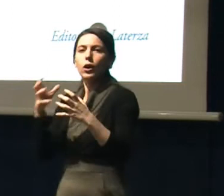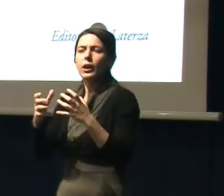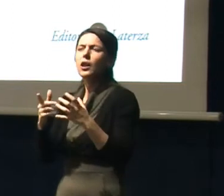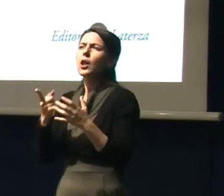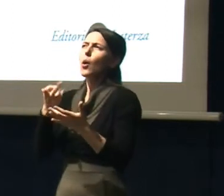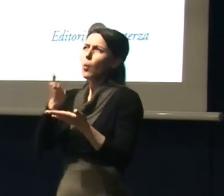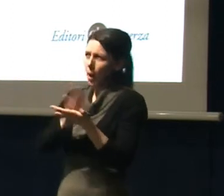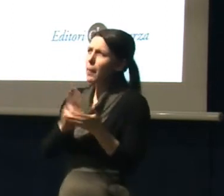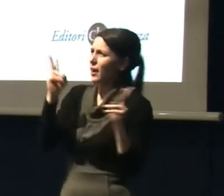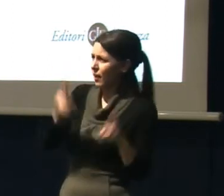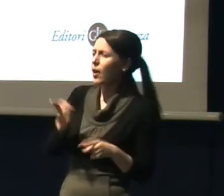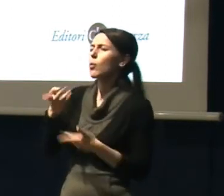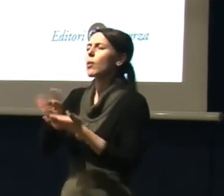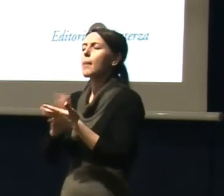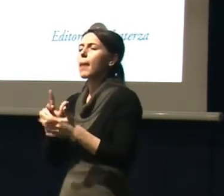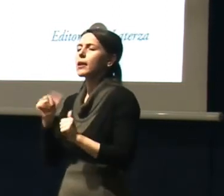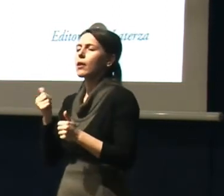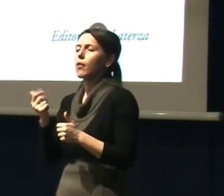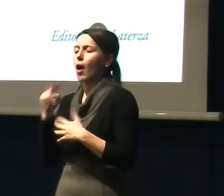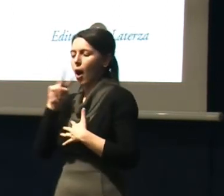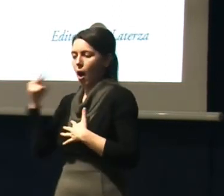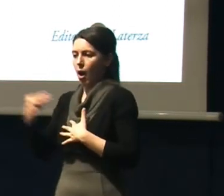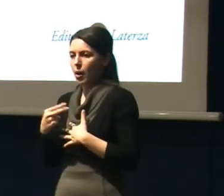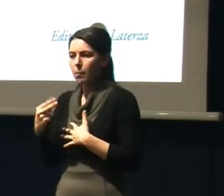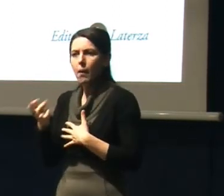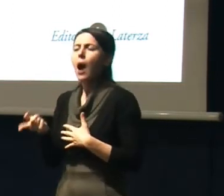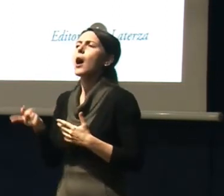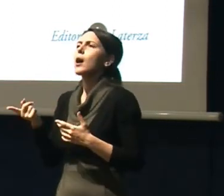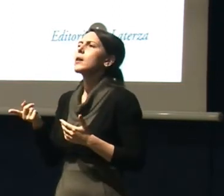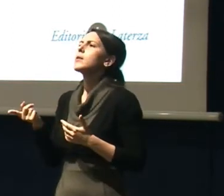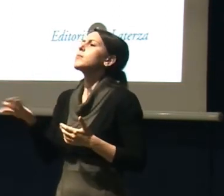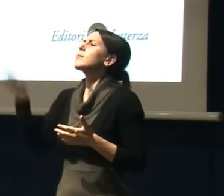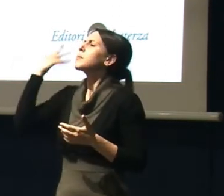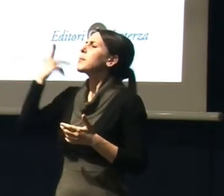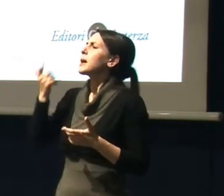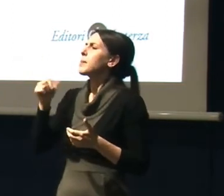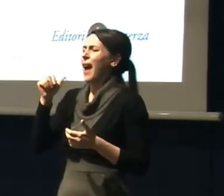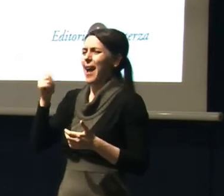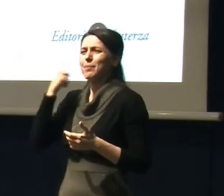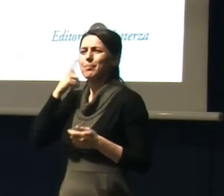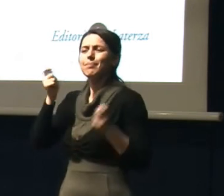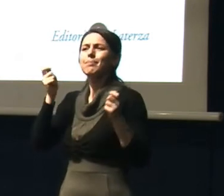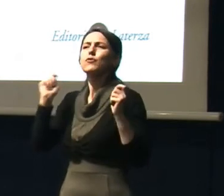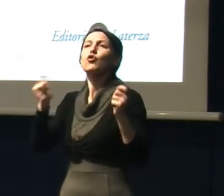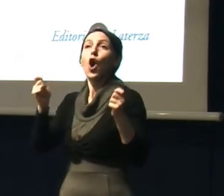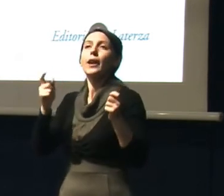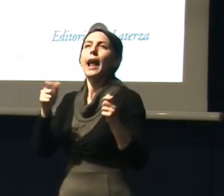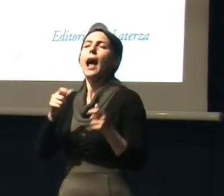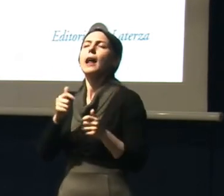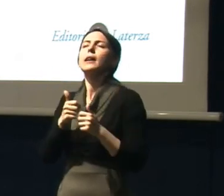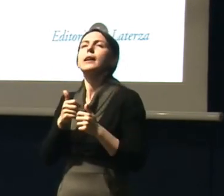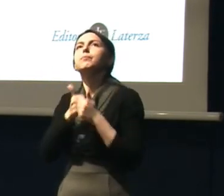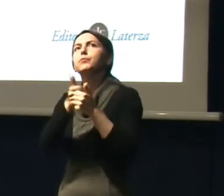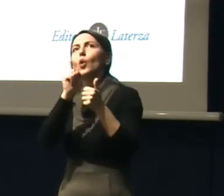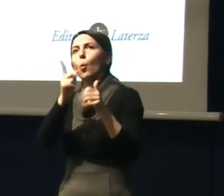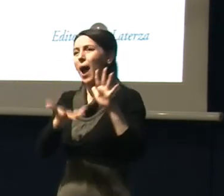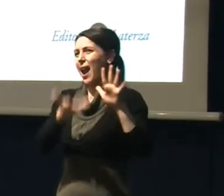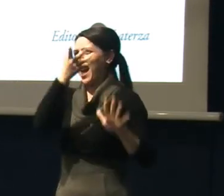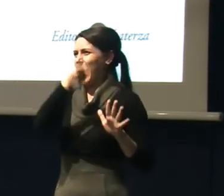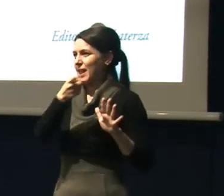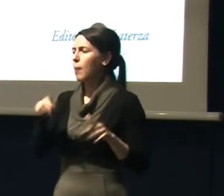che prima si sentiva attratto diciamo così dall'establishment di cui giornali sono sempre stati l'espressione che oggi riguarda con